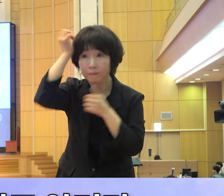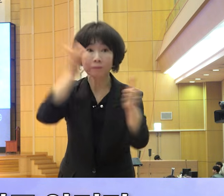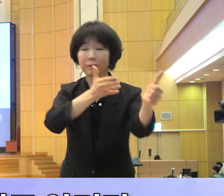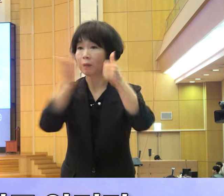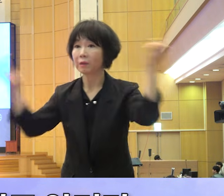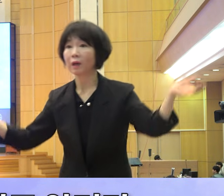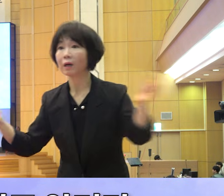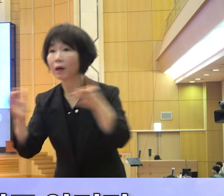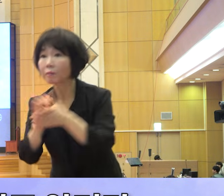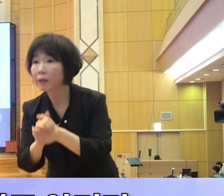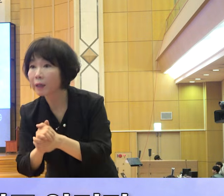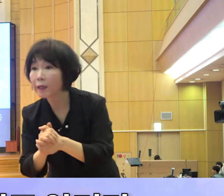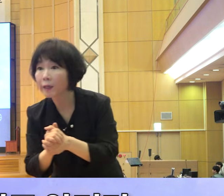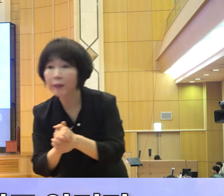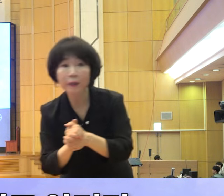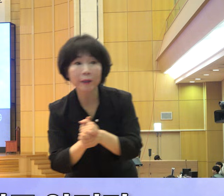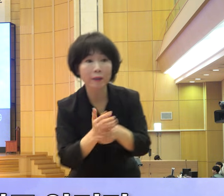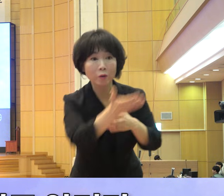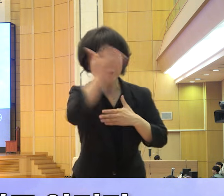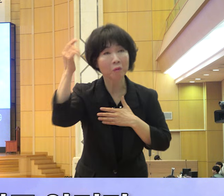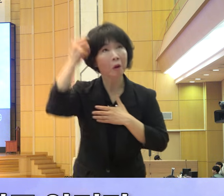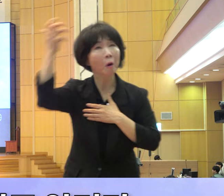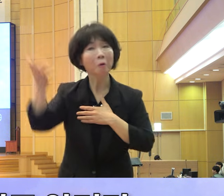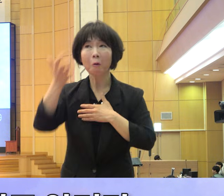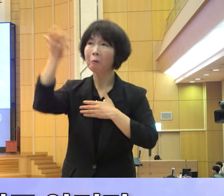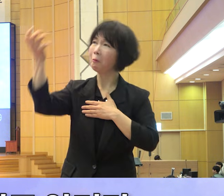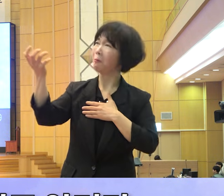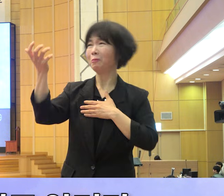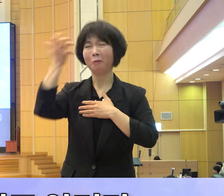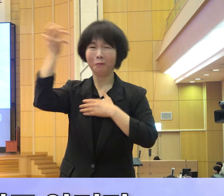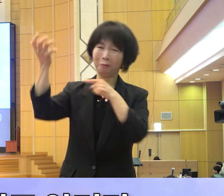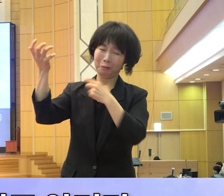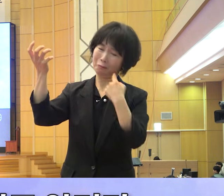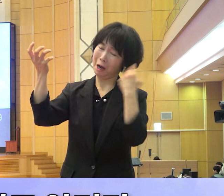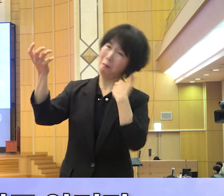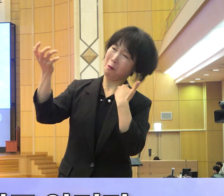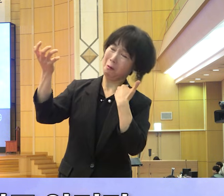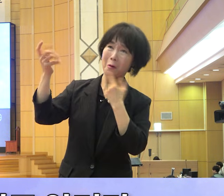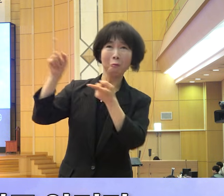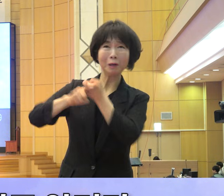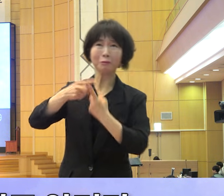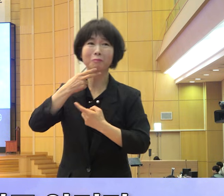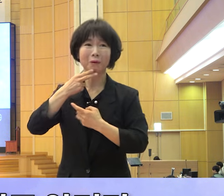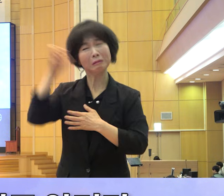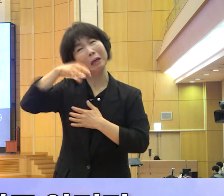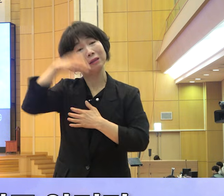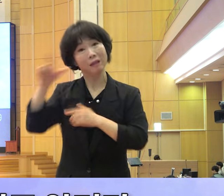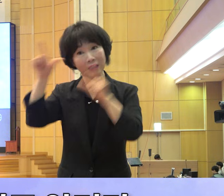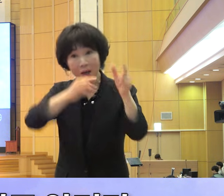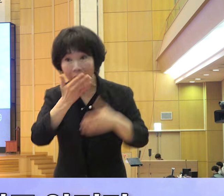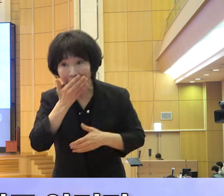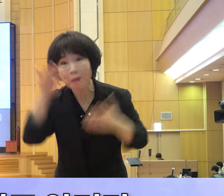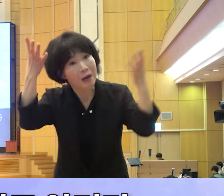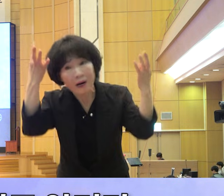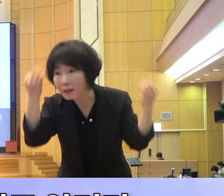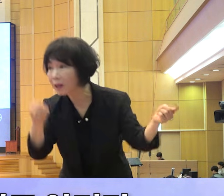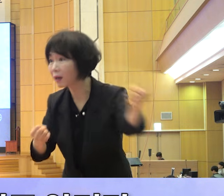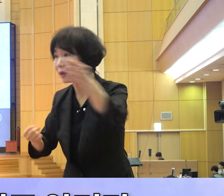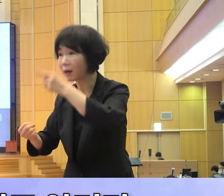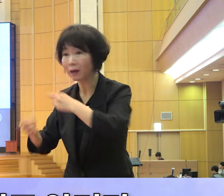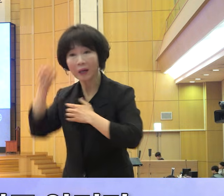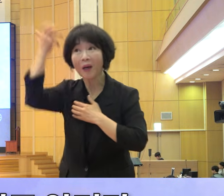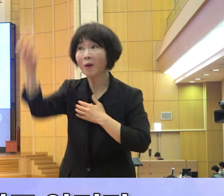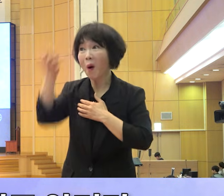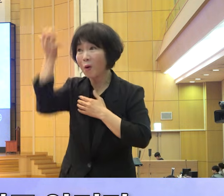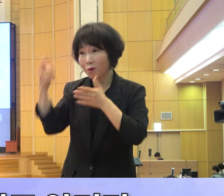이걸 모르고 자꾸만 영혼에 대해서 여러분이 얼마나 영혼이 잘 될 수 있도록, 그리고